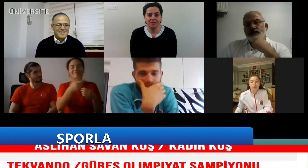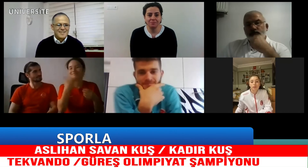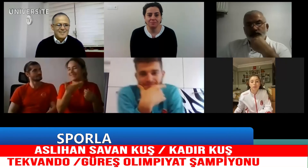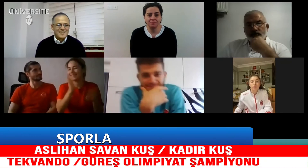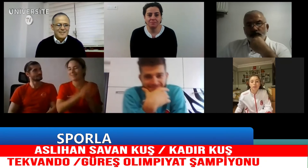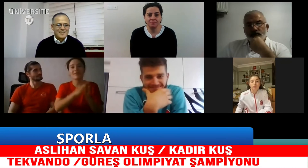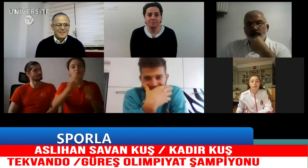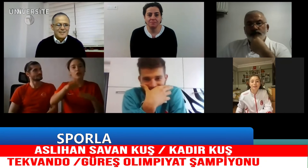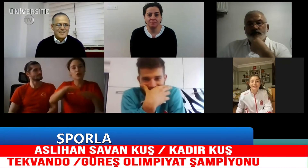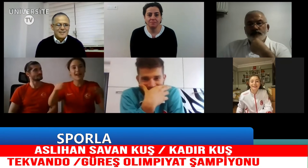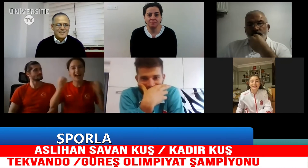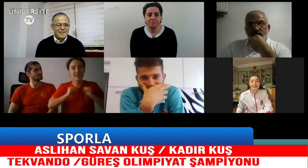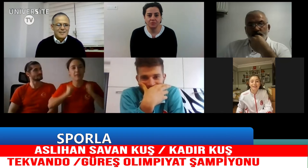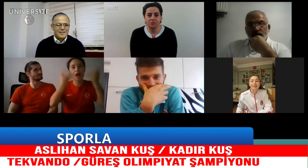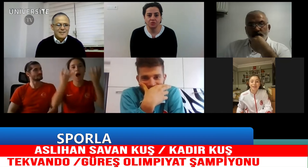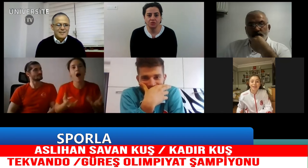Benim